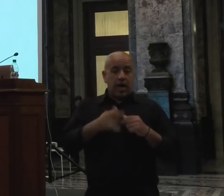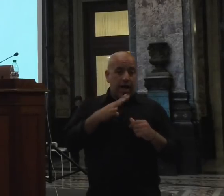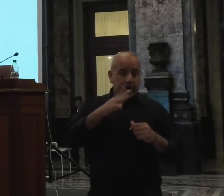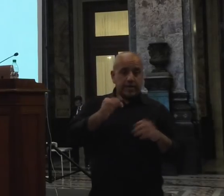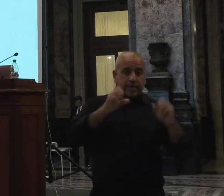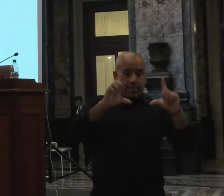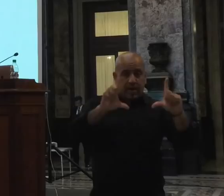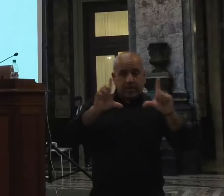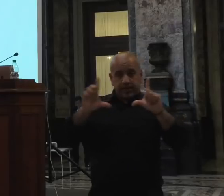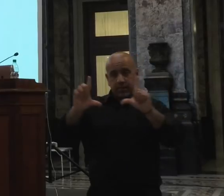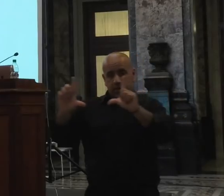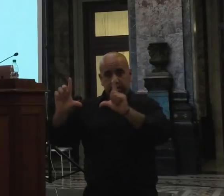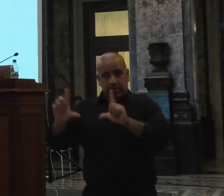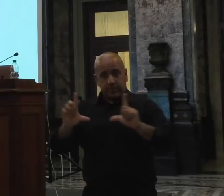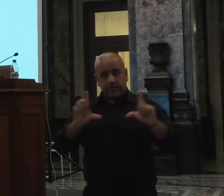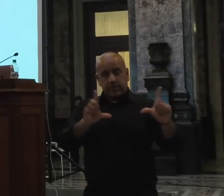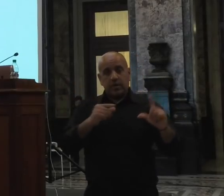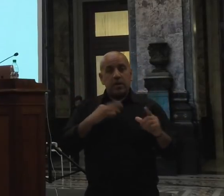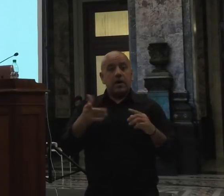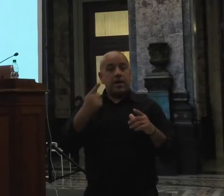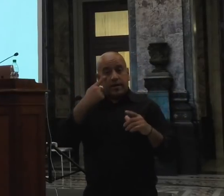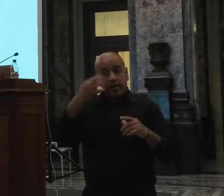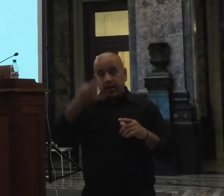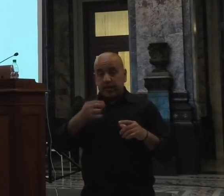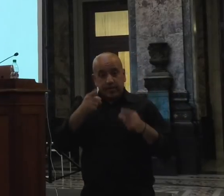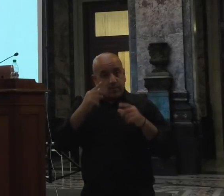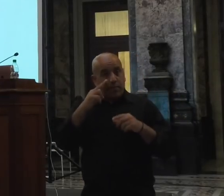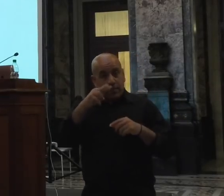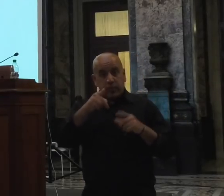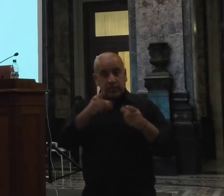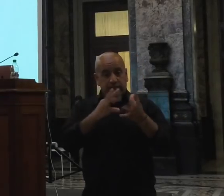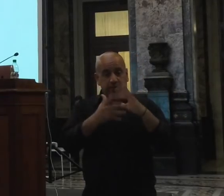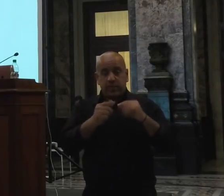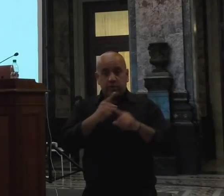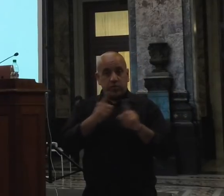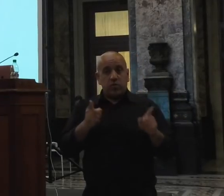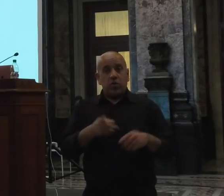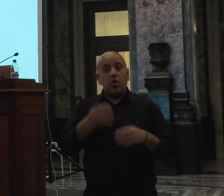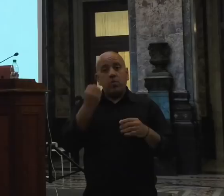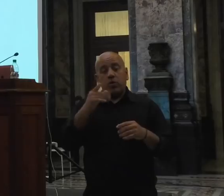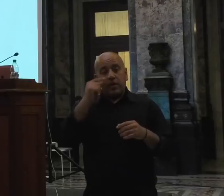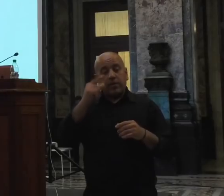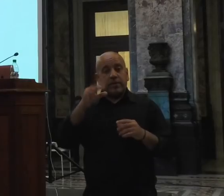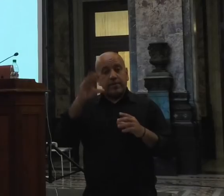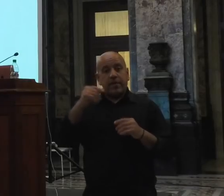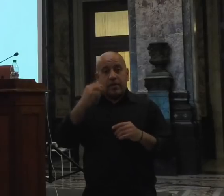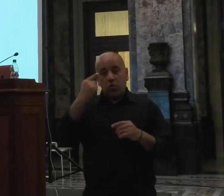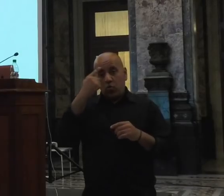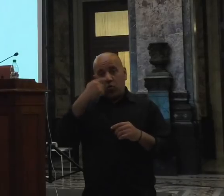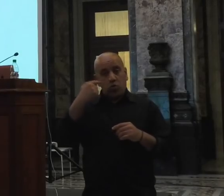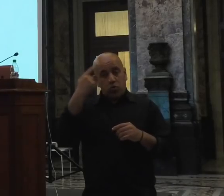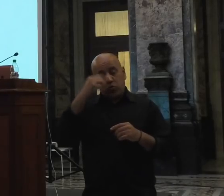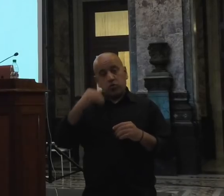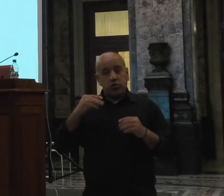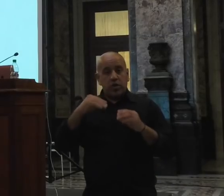se apagaba y se prendía. En realidad no vemos así. La respuesta es que en realidad sí vemos así porque parpadeamos constantemente y porque